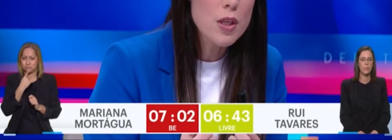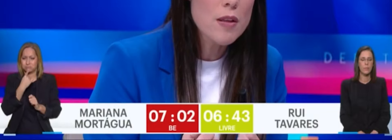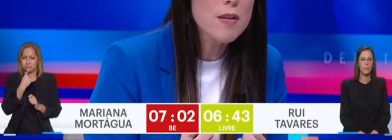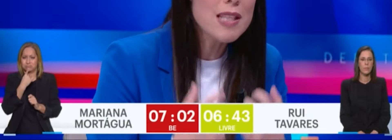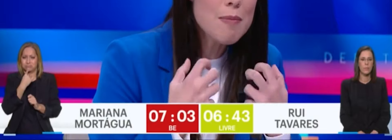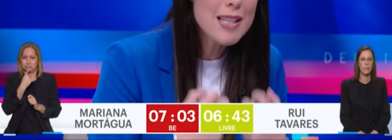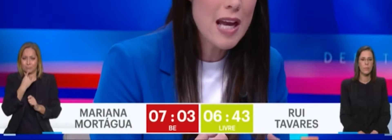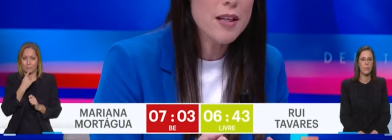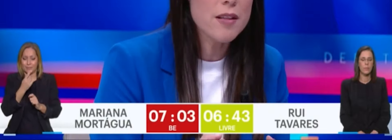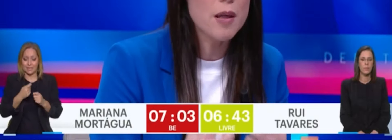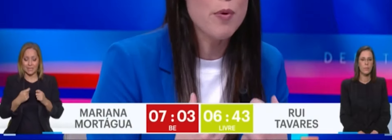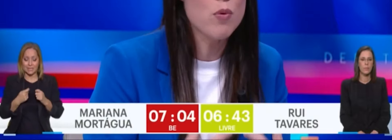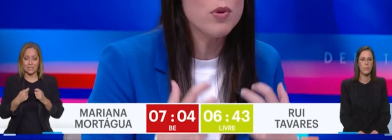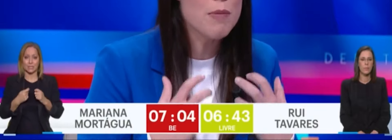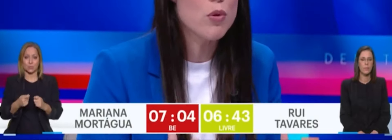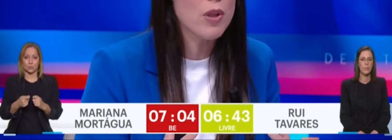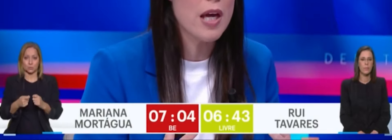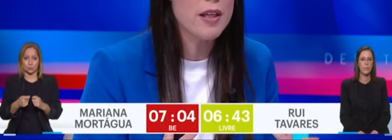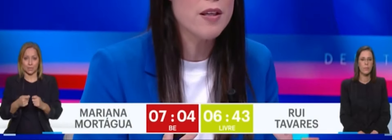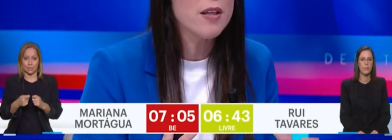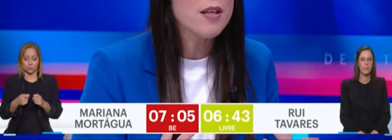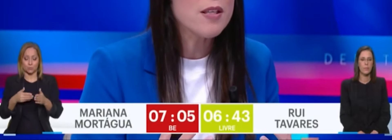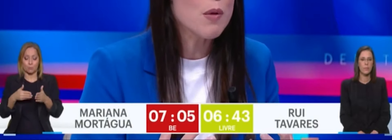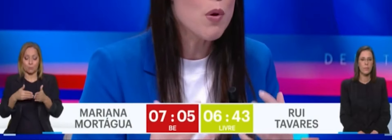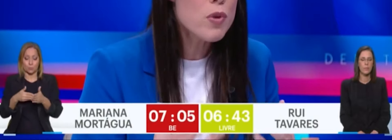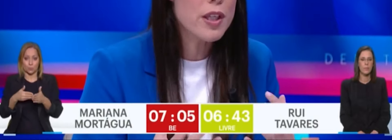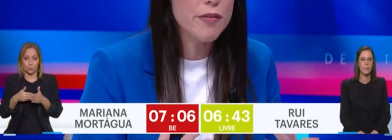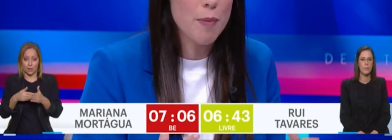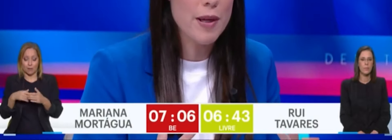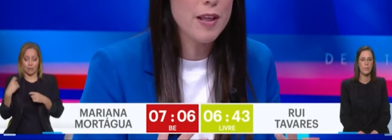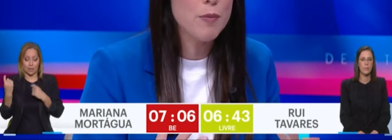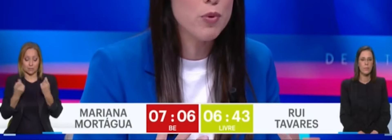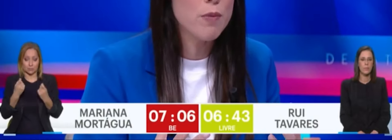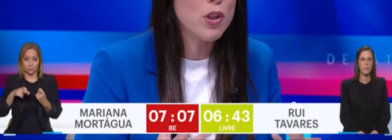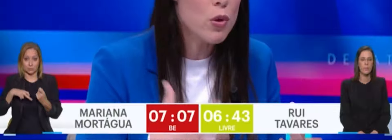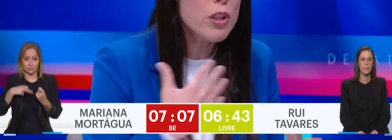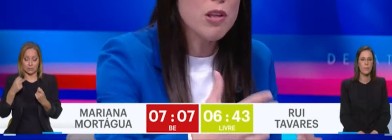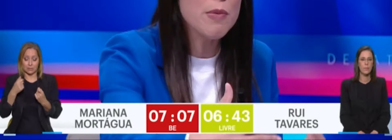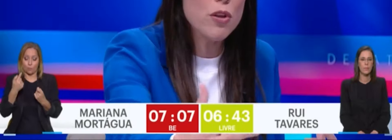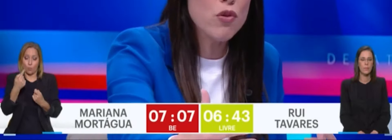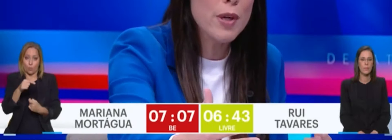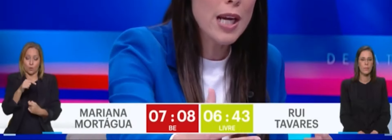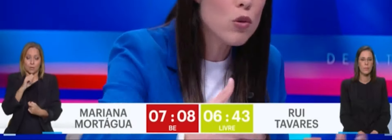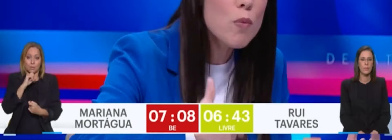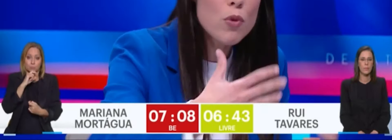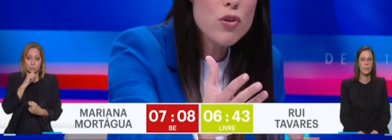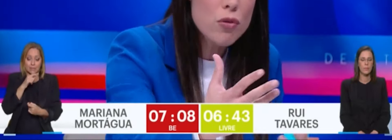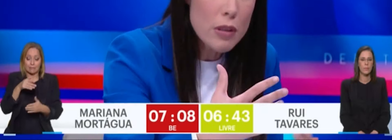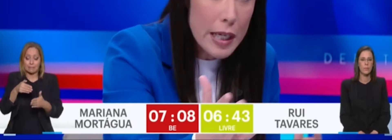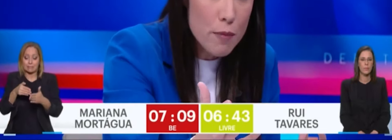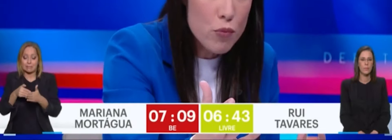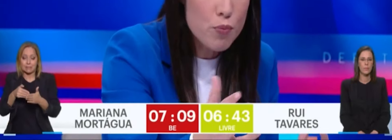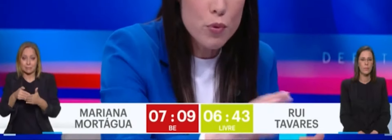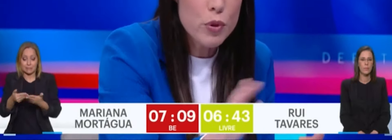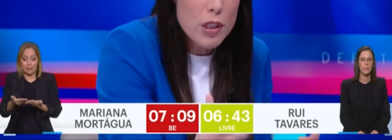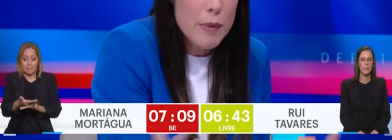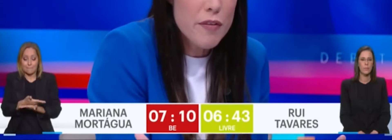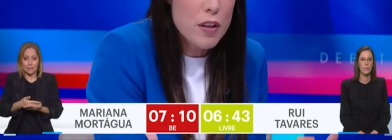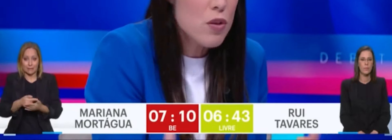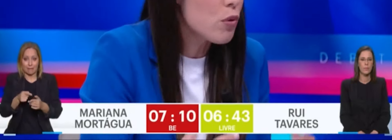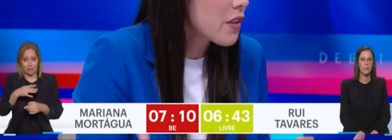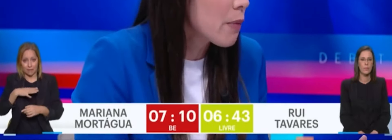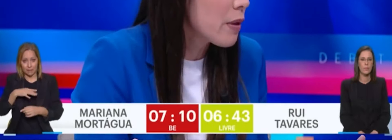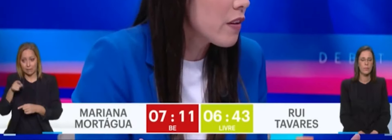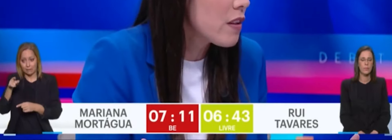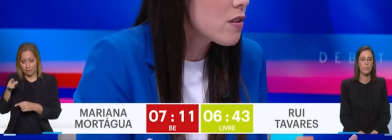temos de limitar a procura Milionária são a única forma até de podemos ter outras limitações do mercado como nós queremos porque o Rui também